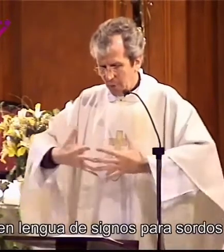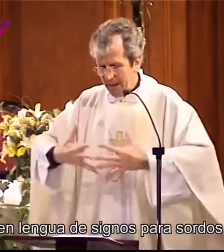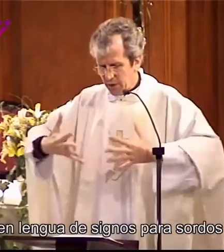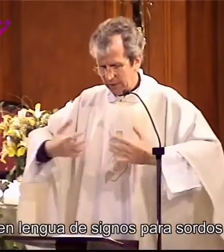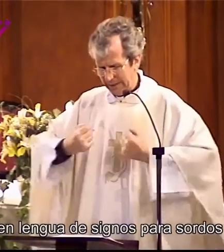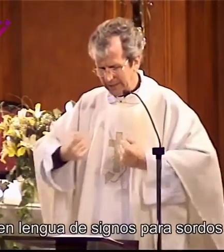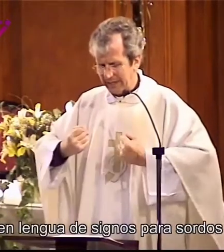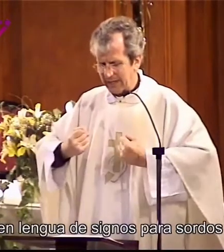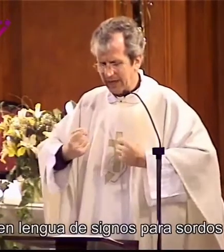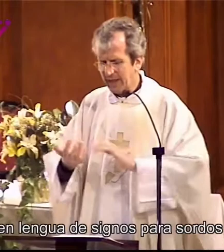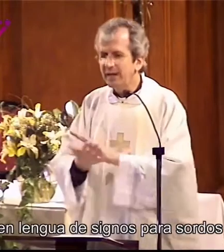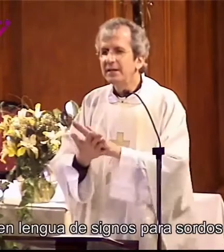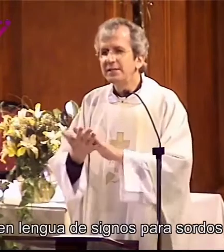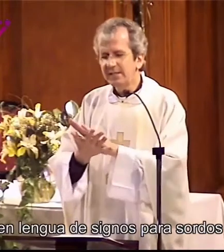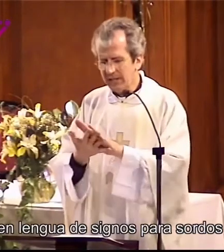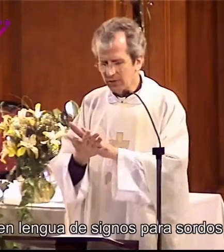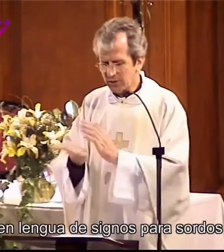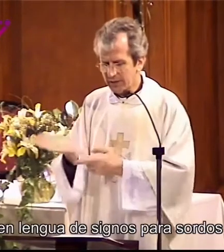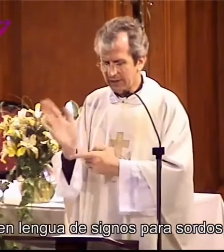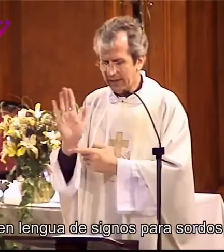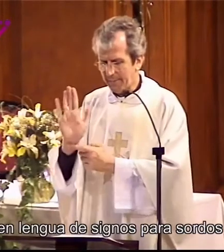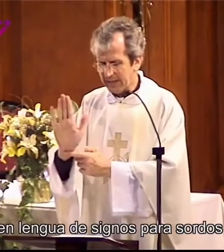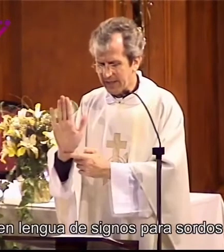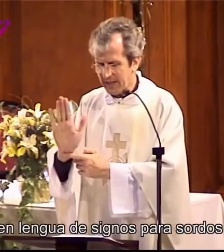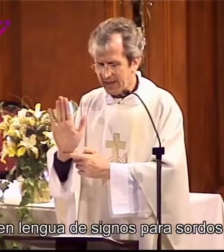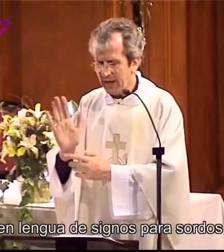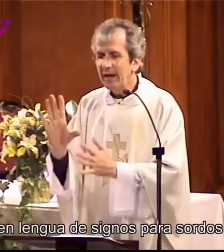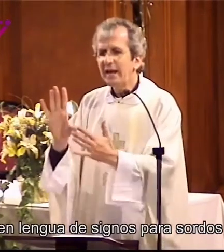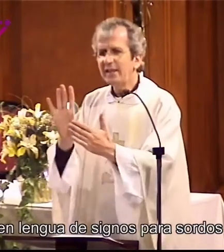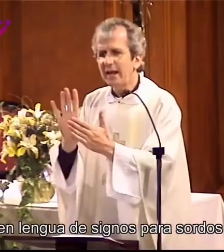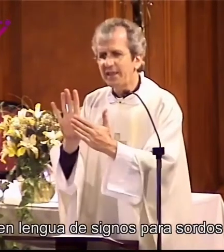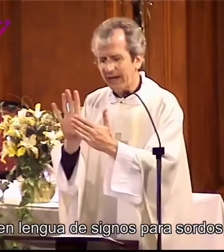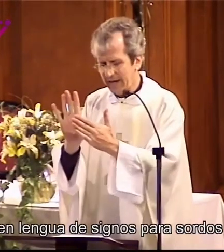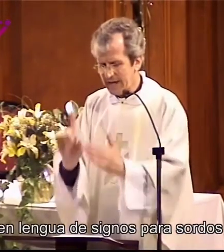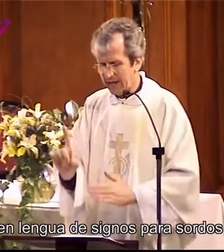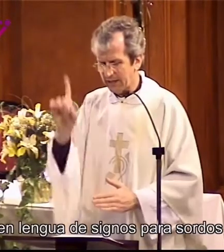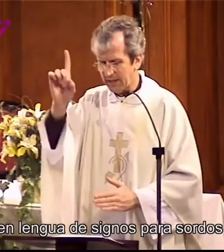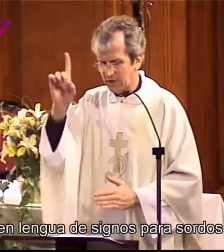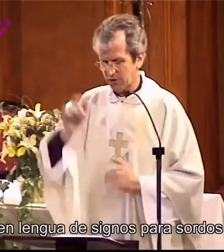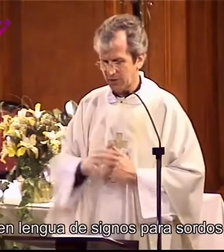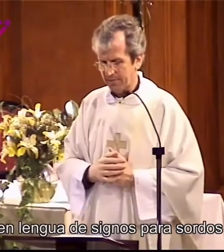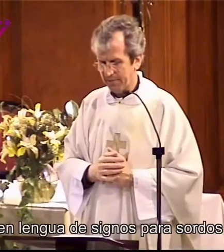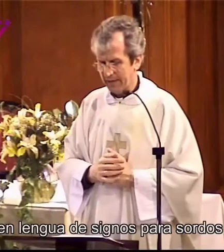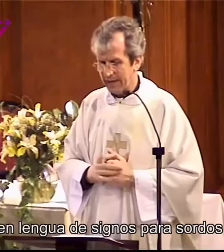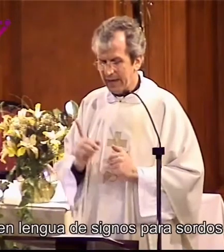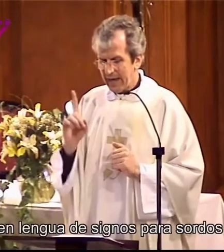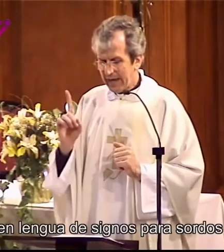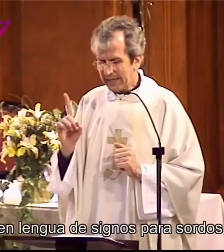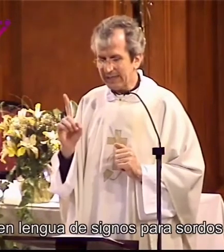mayor intensidad signos de la presencia y de la cercanía de Dios. este